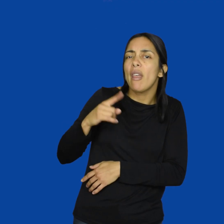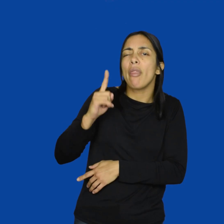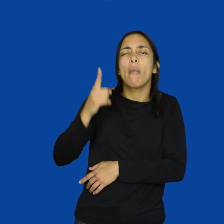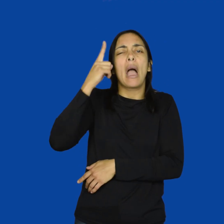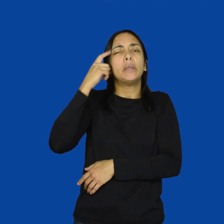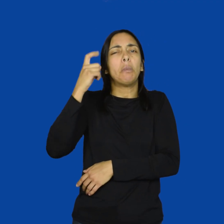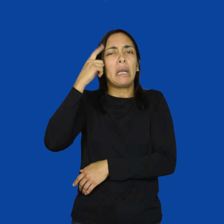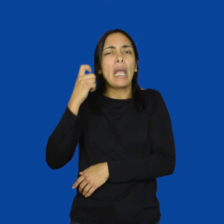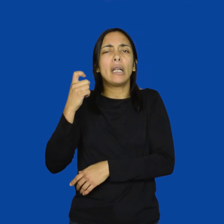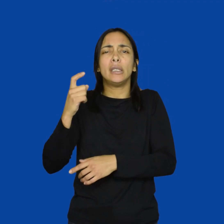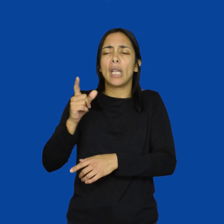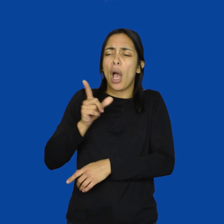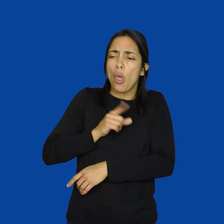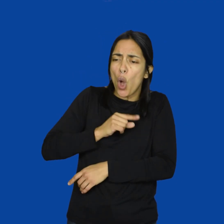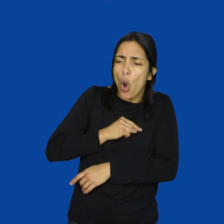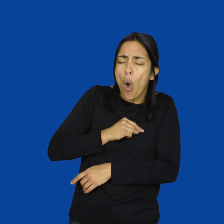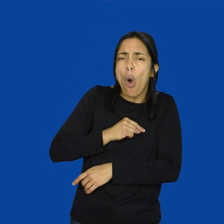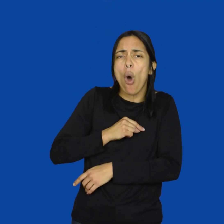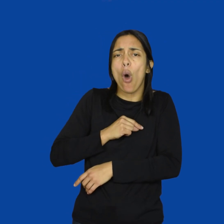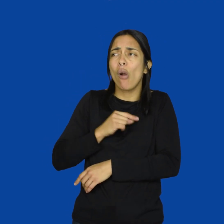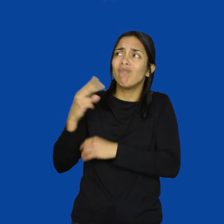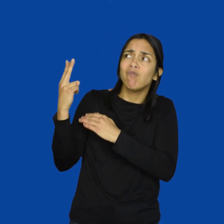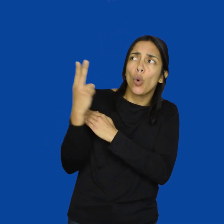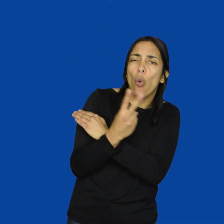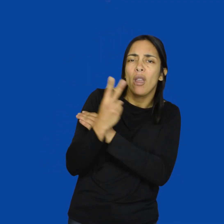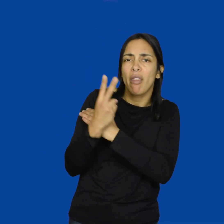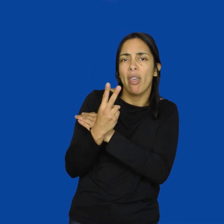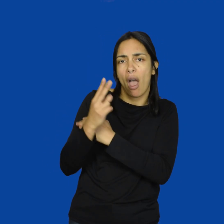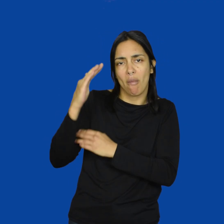dolorosas, aquella que no desearíamos ni a nuestros enemigos.